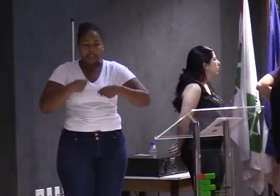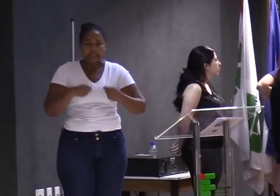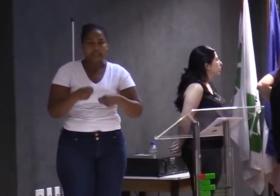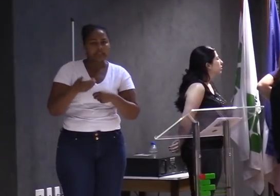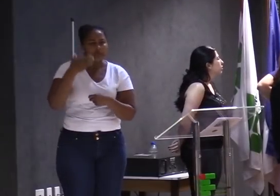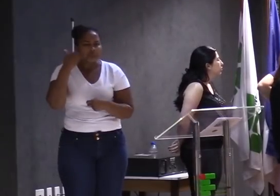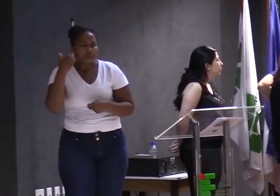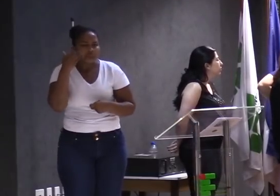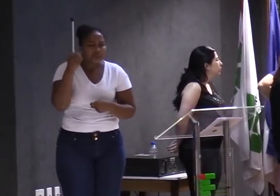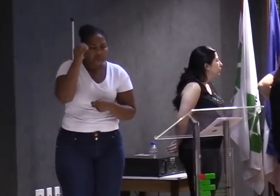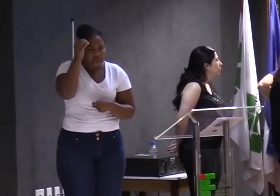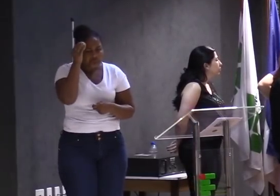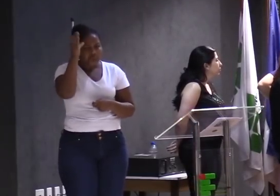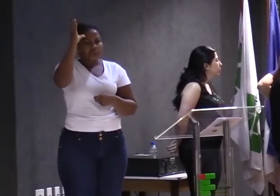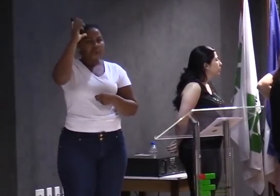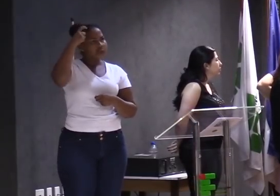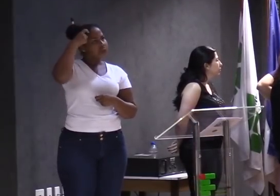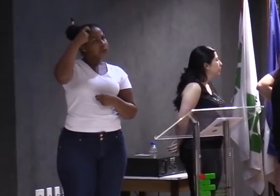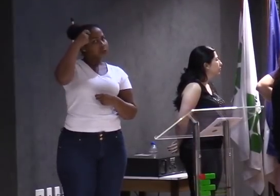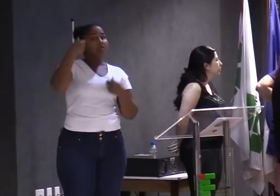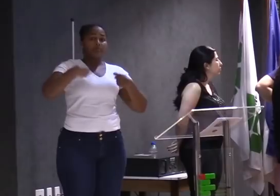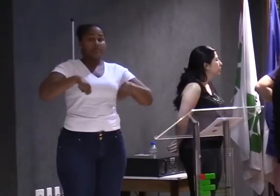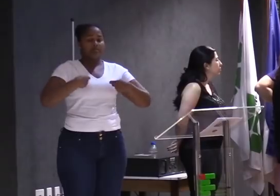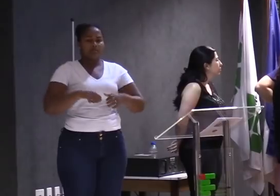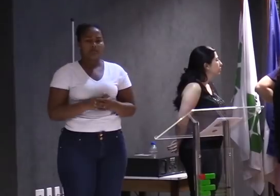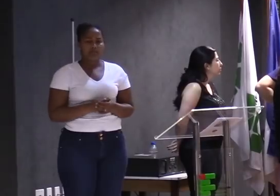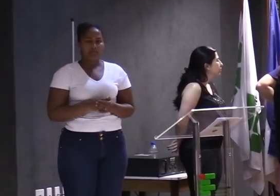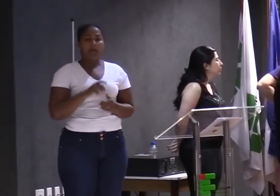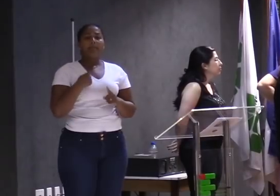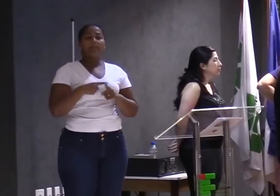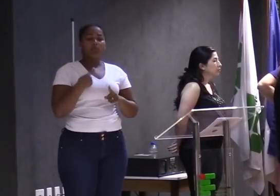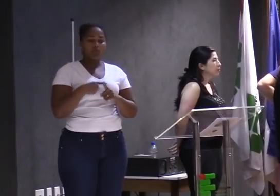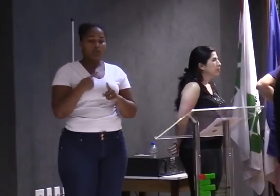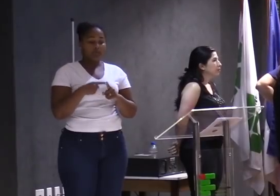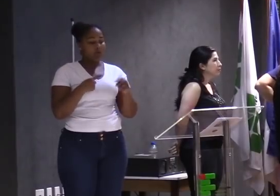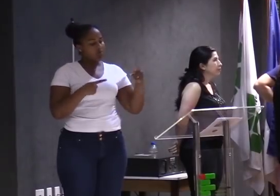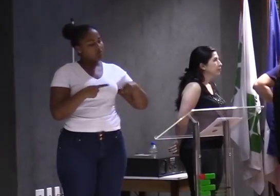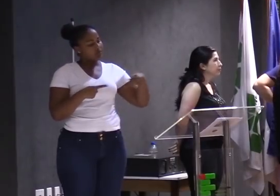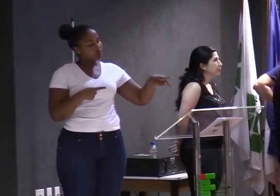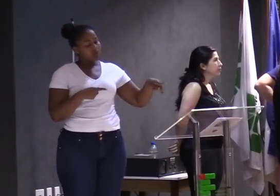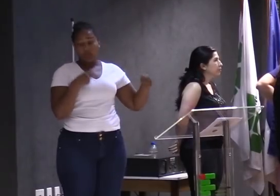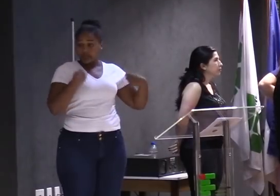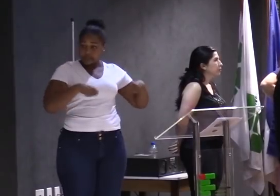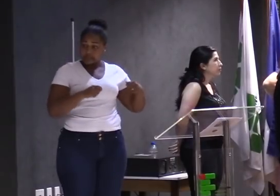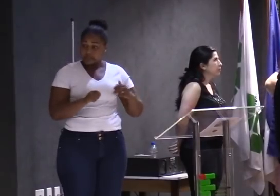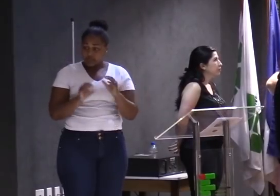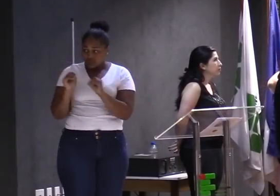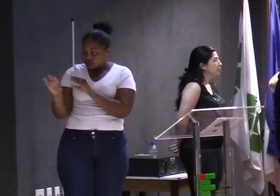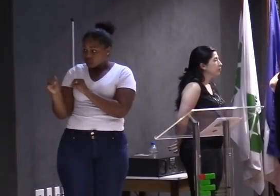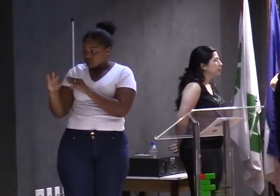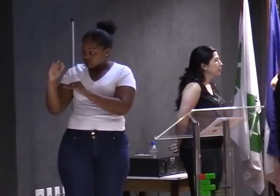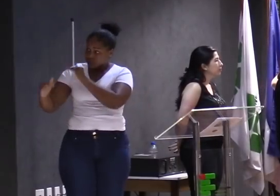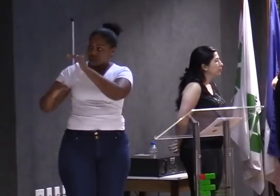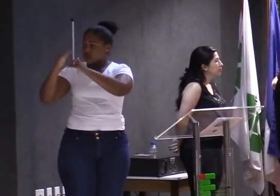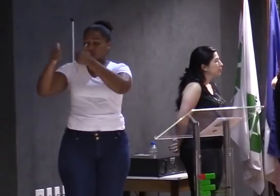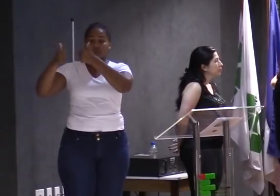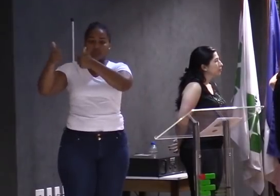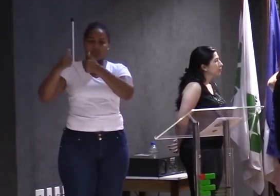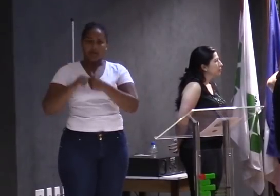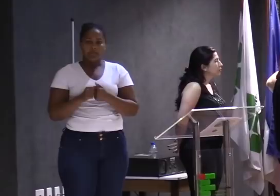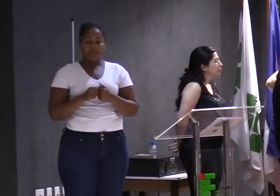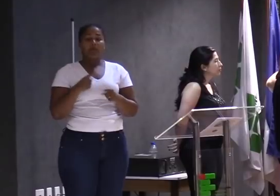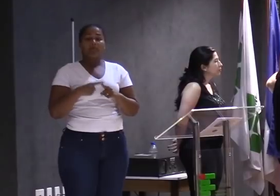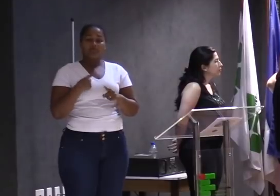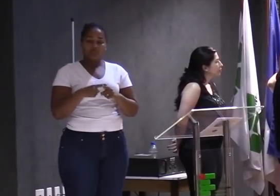dele. O professor participa ali, né, com o tutor,